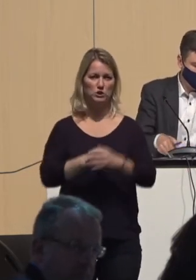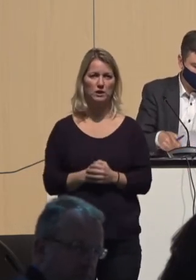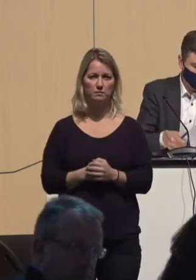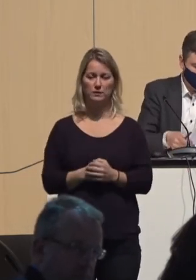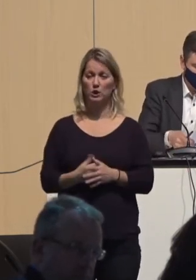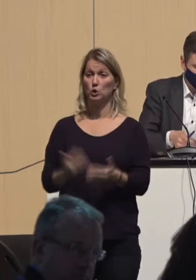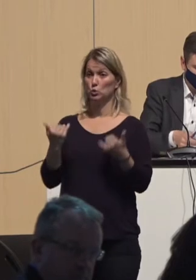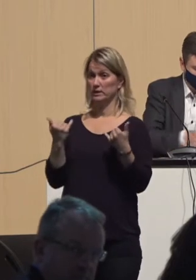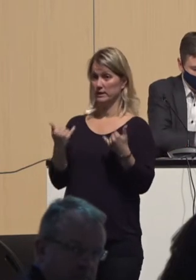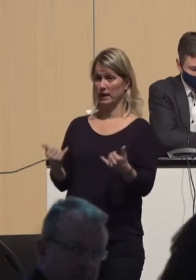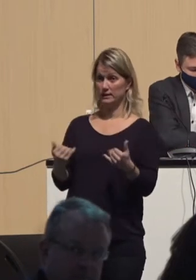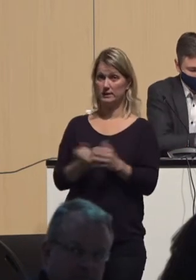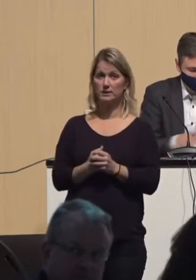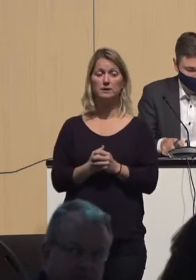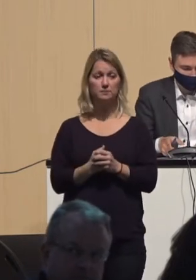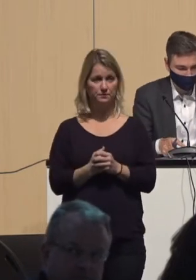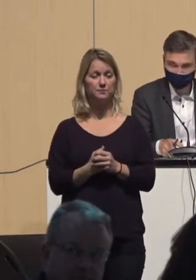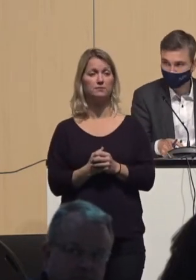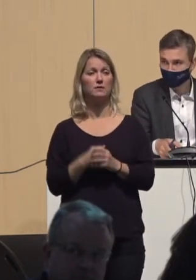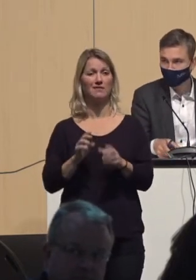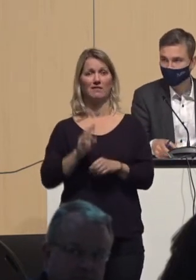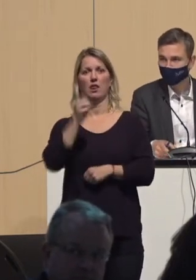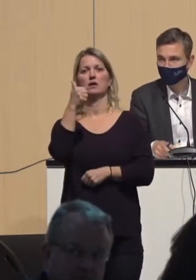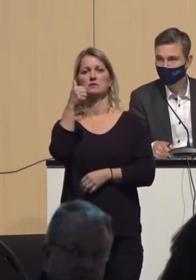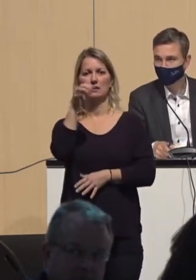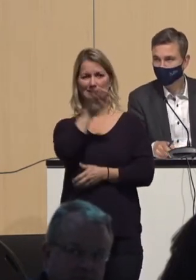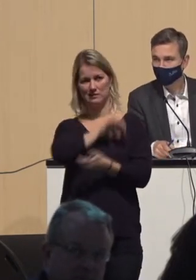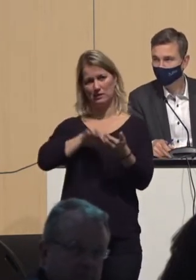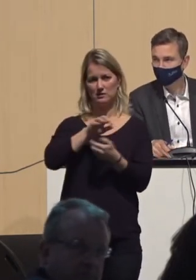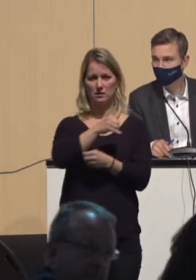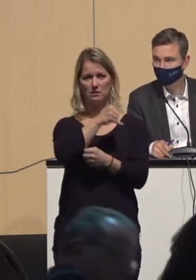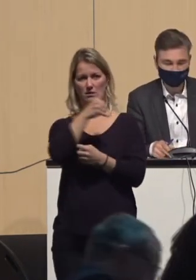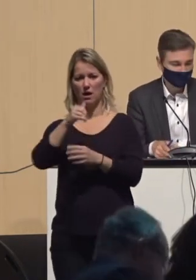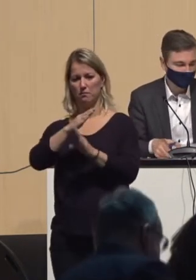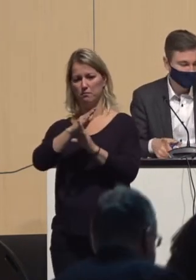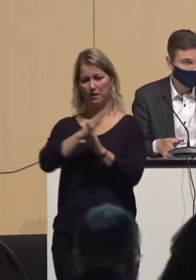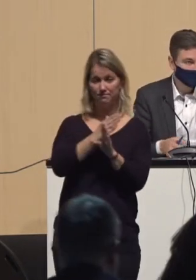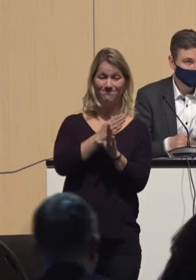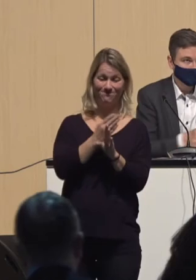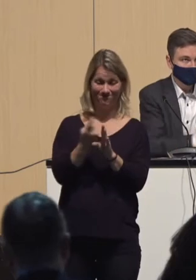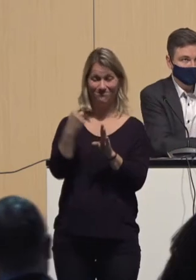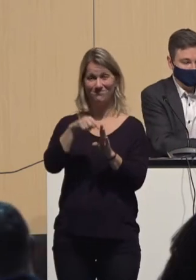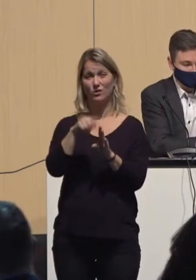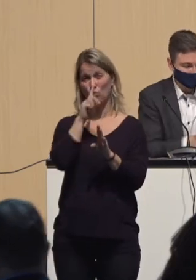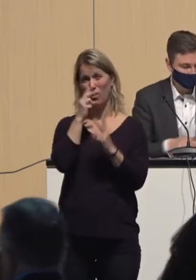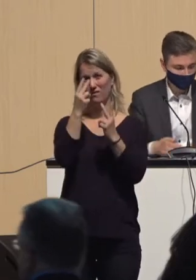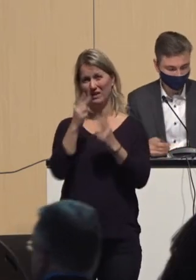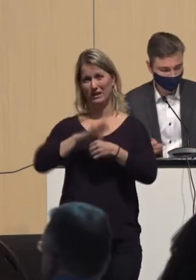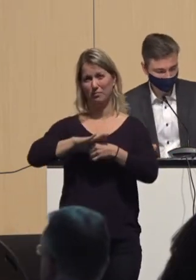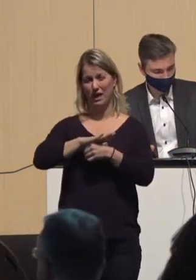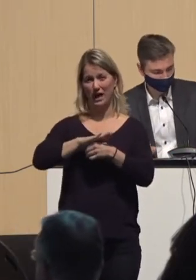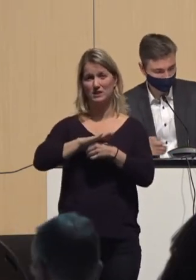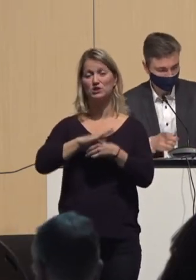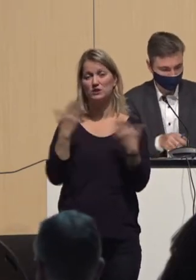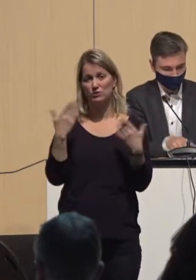sprechen wir zum Ende dieses ersten Krisenjahres über einen weiteren elementaren Bereich des gesellschaftlichen und wirtschaftlichen Lebens der